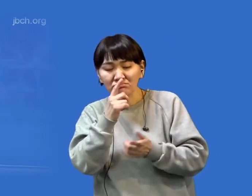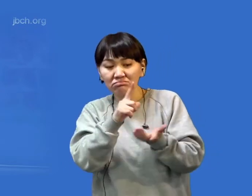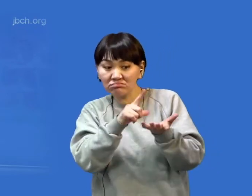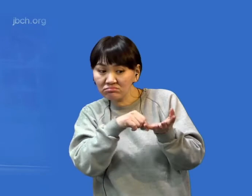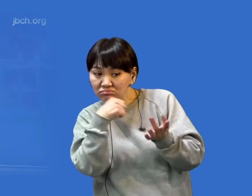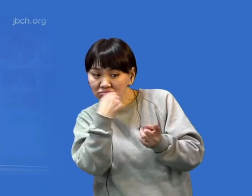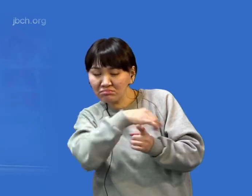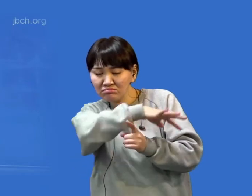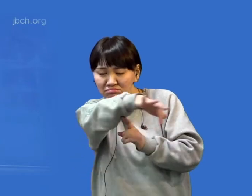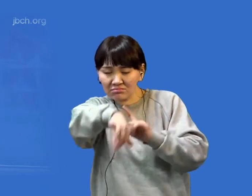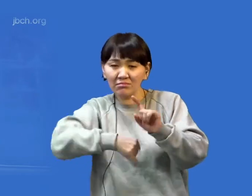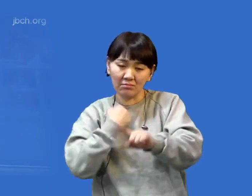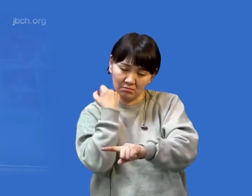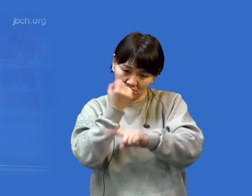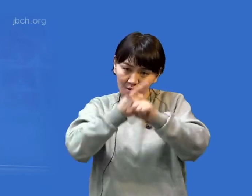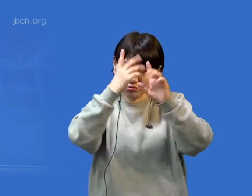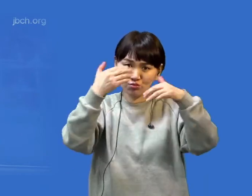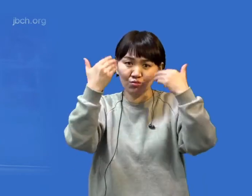гэж.